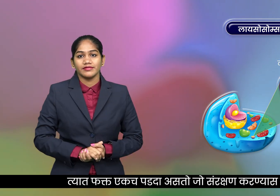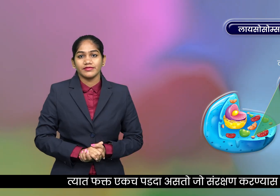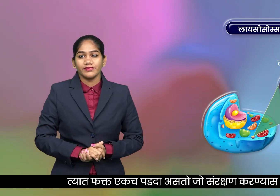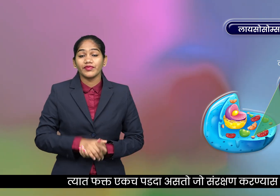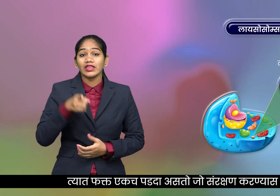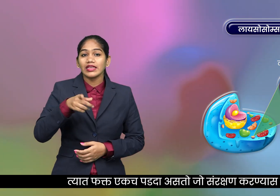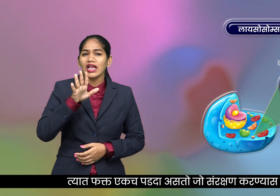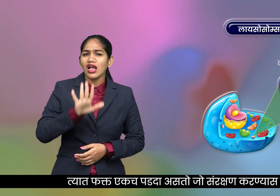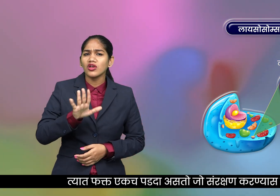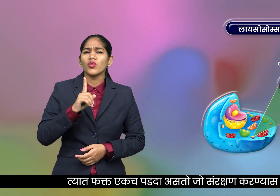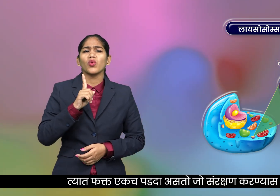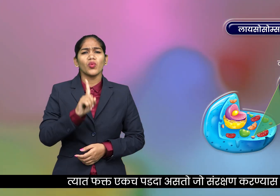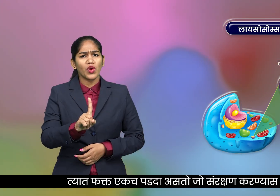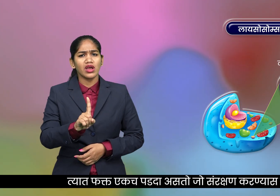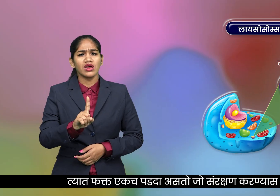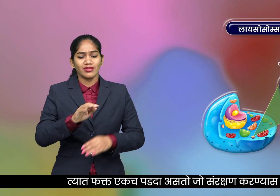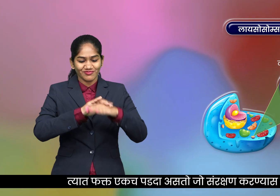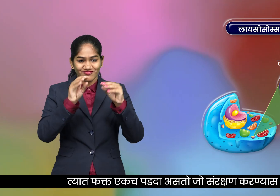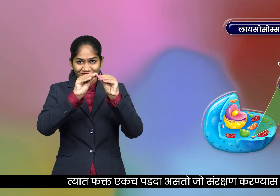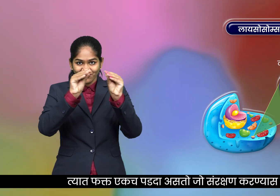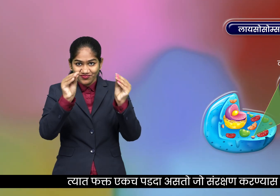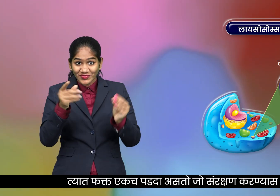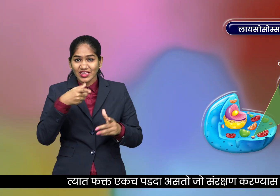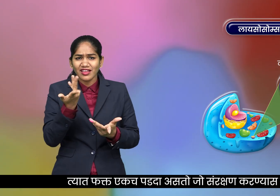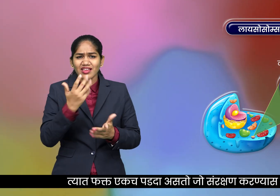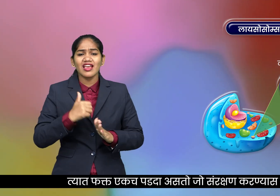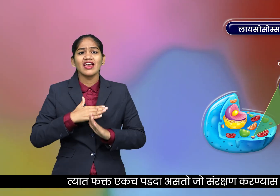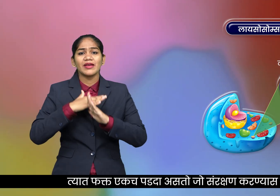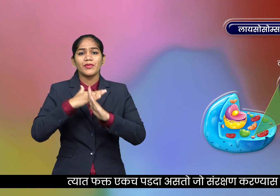त्यात फक्त एकच पडदा असतो जो संरक्षण करण्यास मदत करतो.